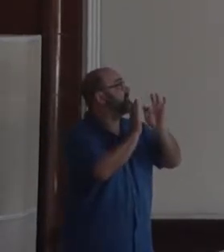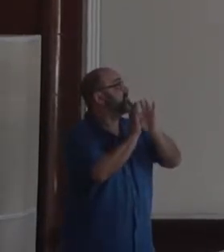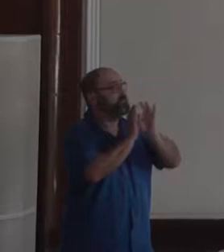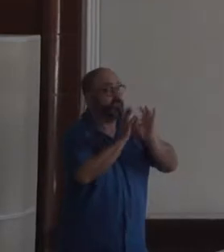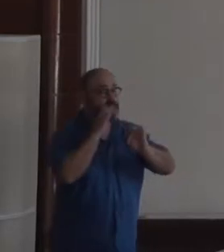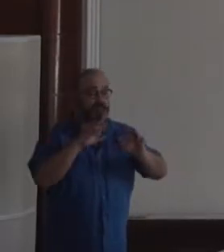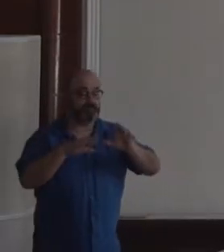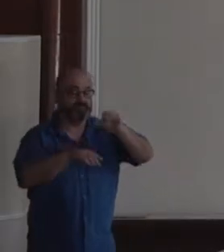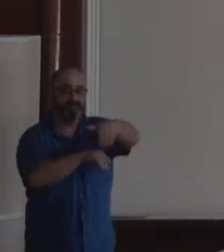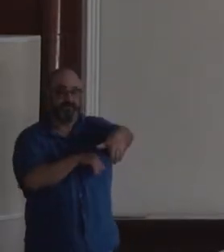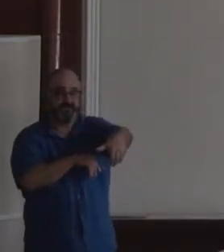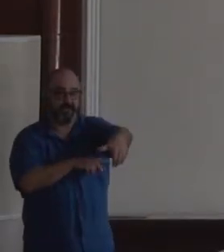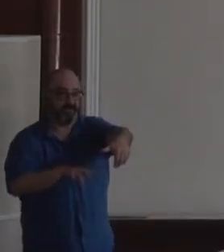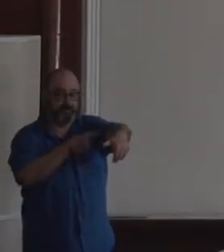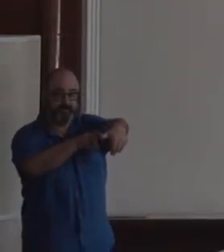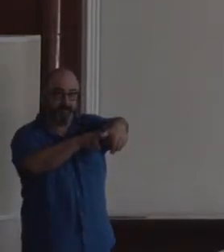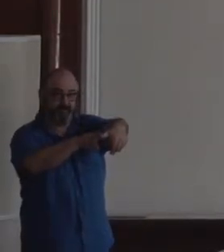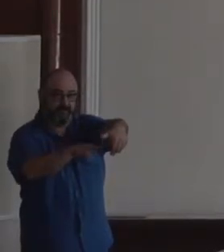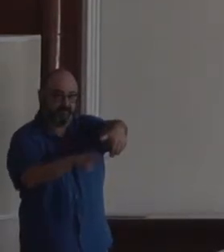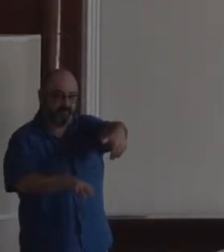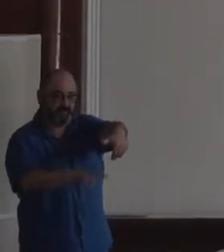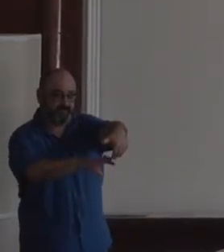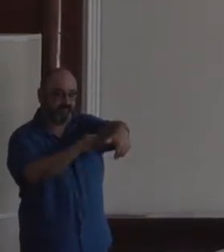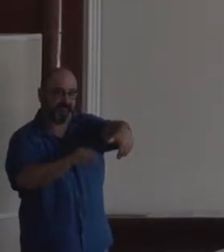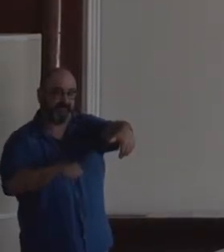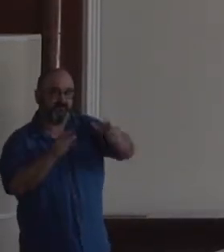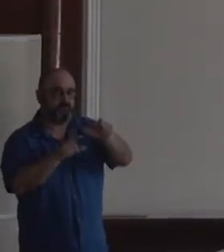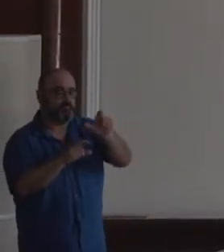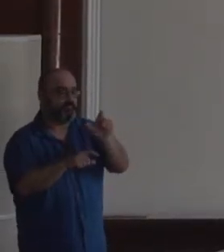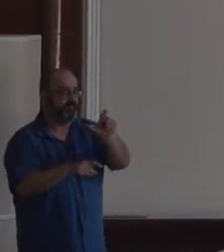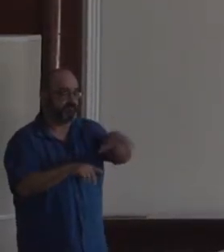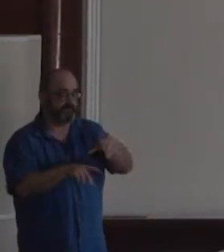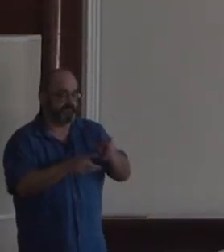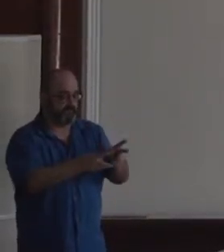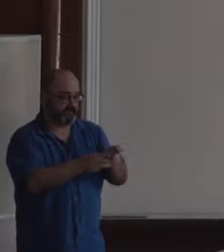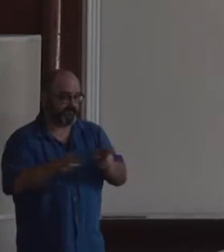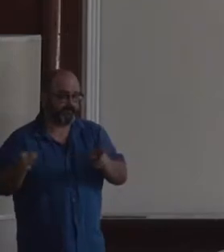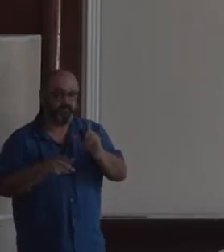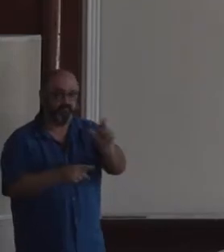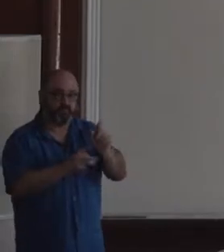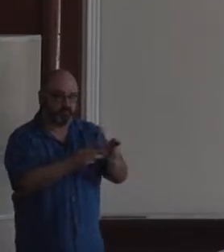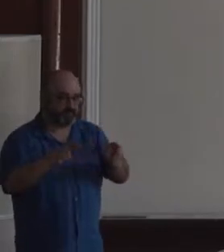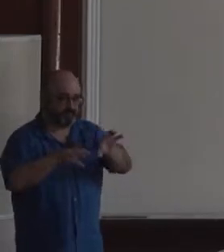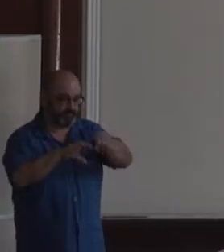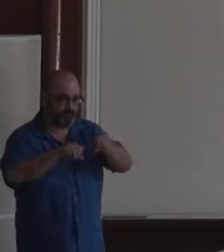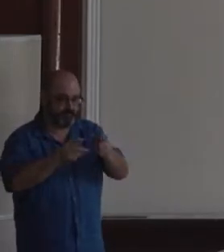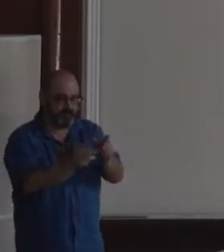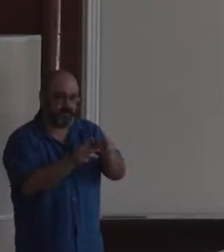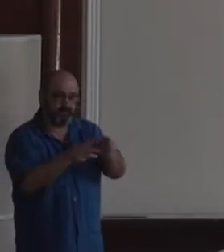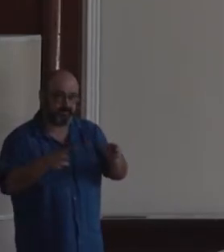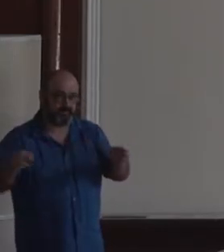lire un fichier et puis extraire les différents mots, séparer les mots qui sont contenus dans le fichier par des